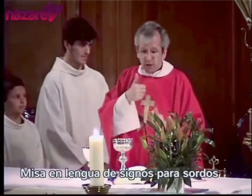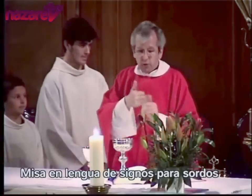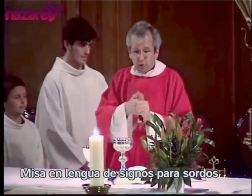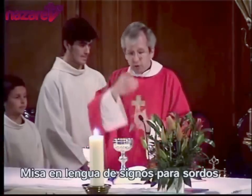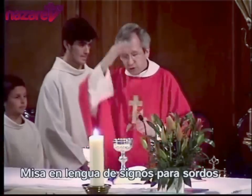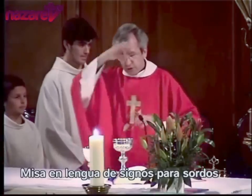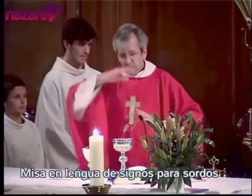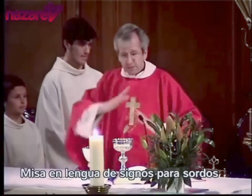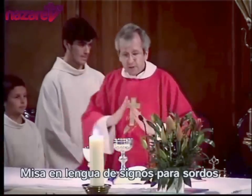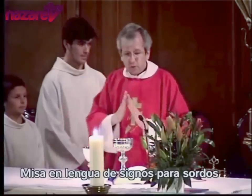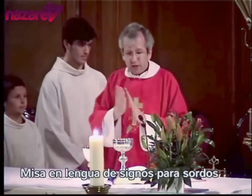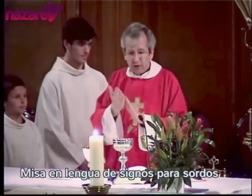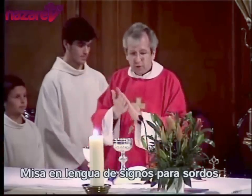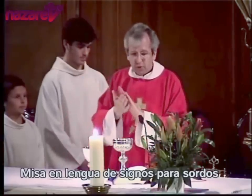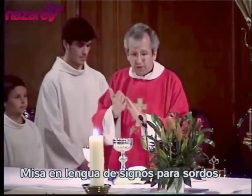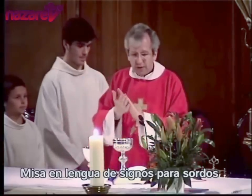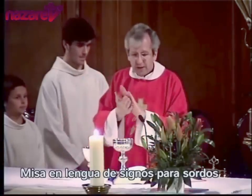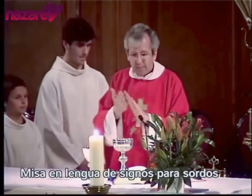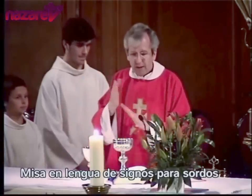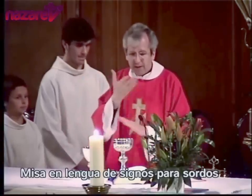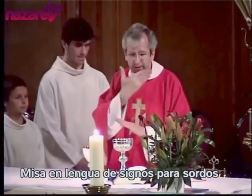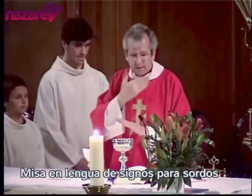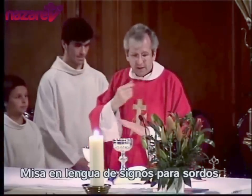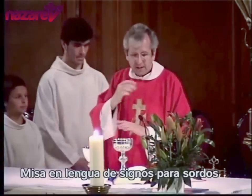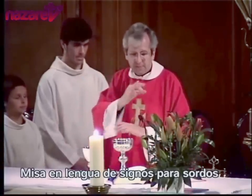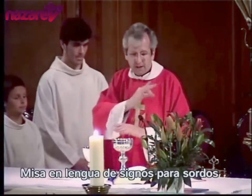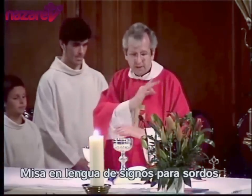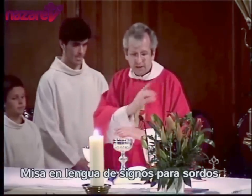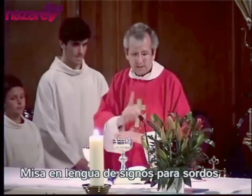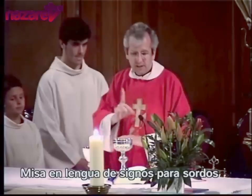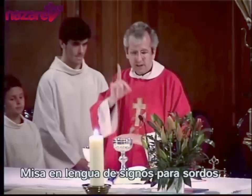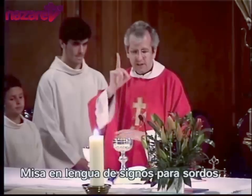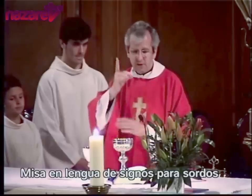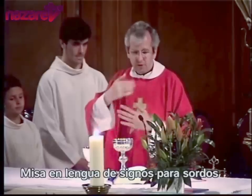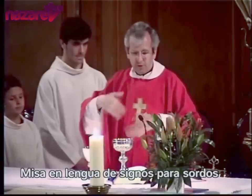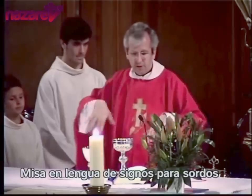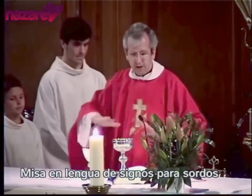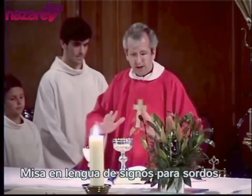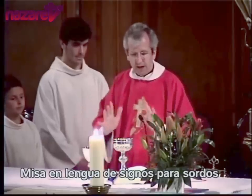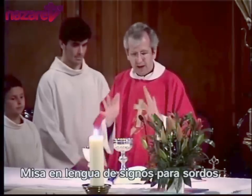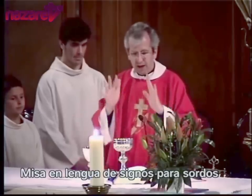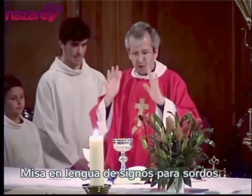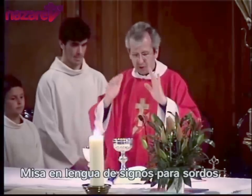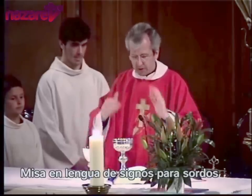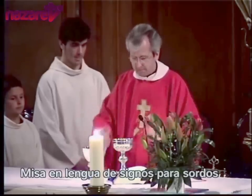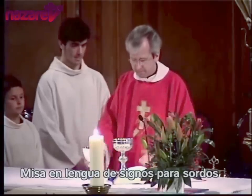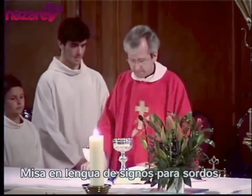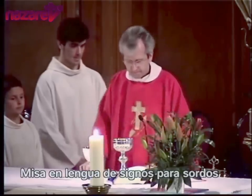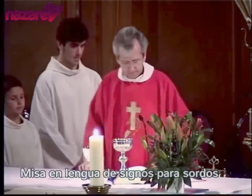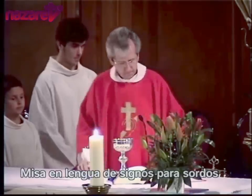Se llenaron todos del Espíritu Santo y hablaban de las maravillas del Señor.